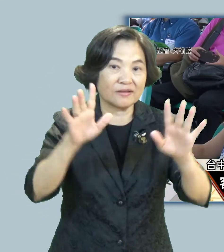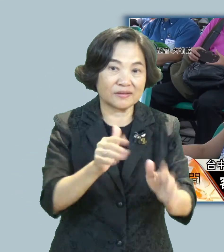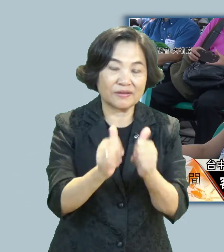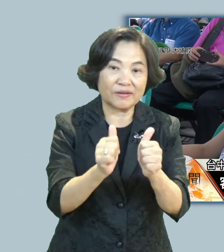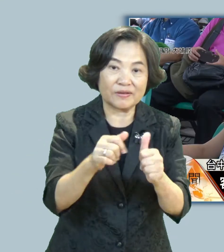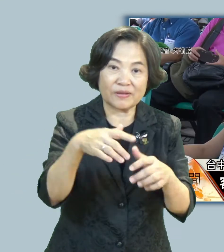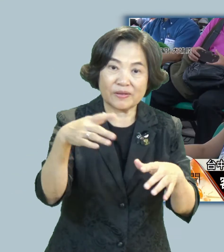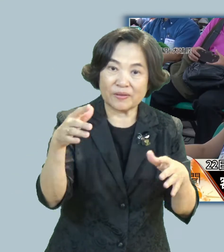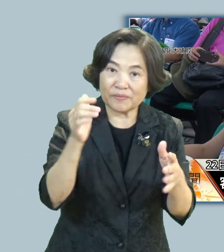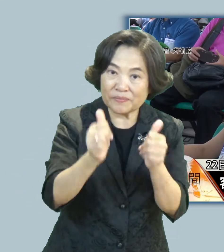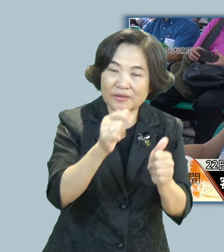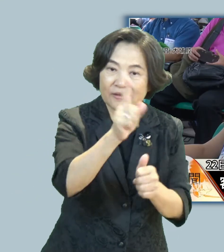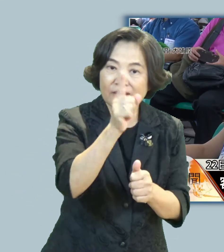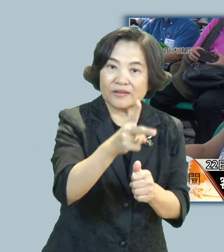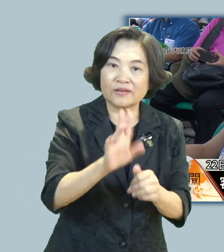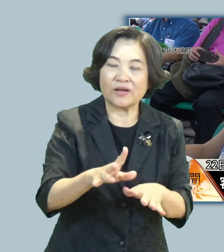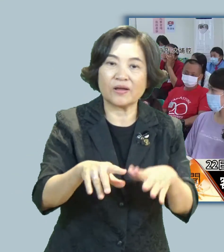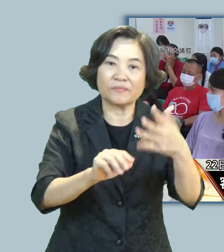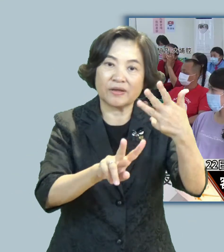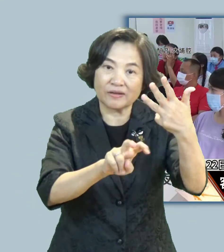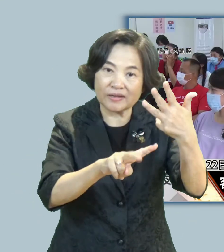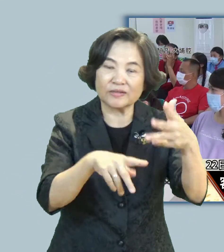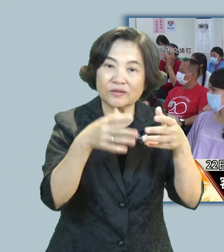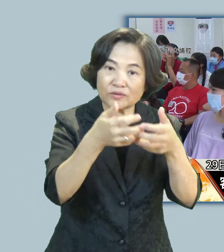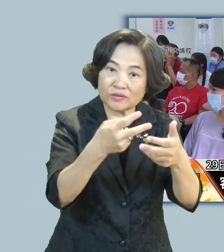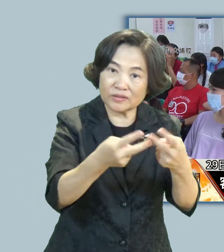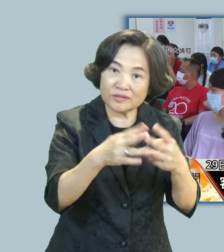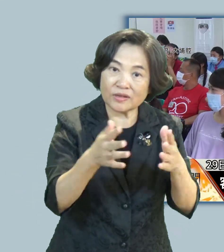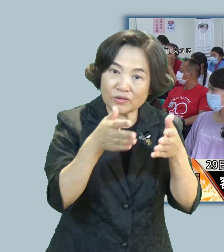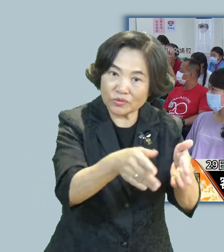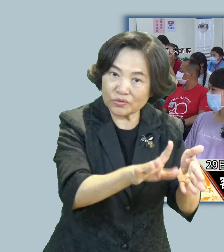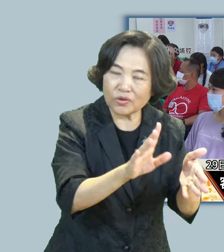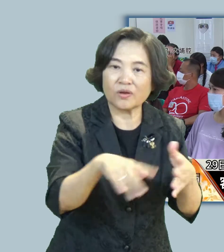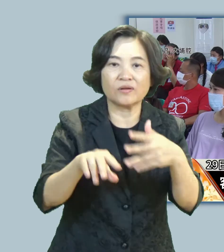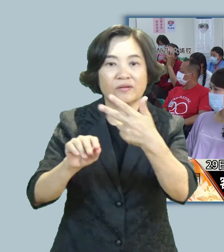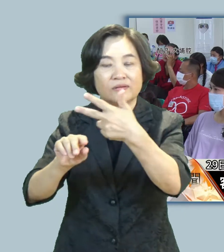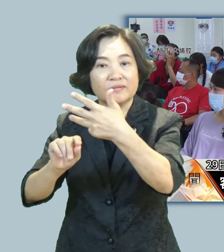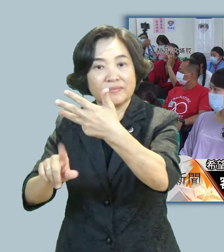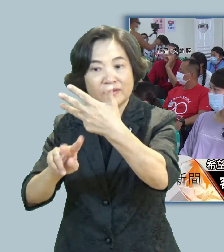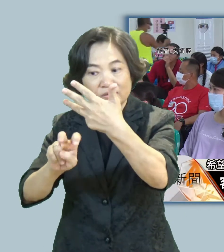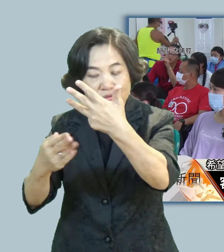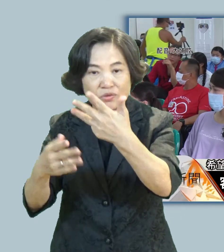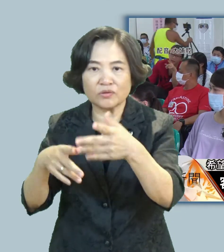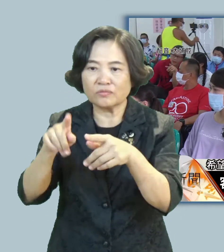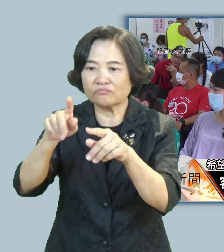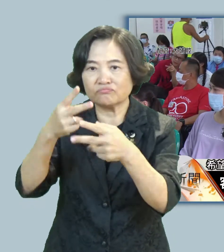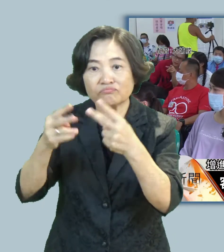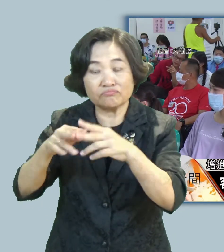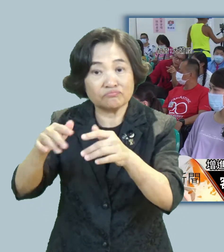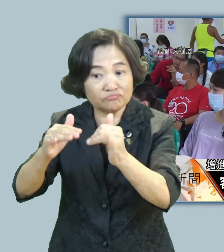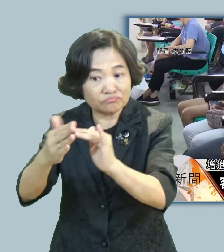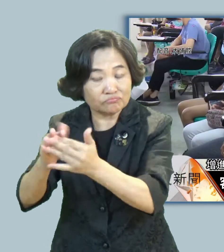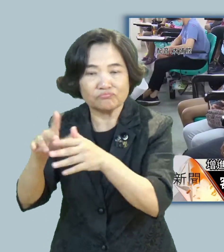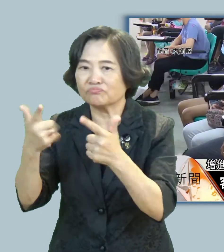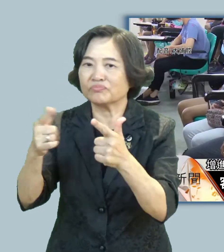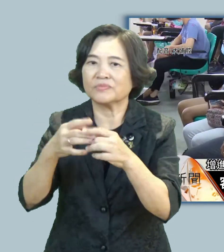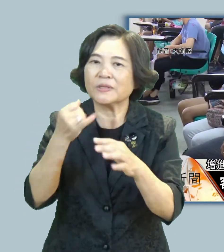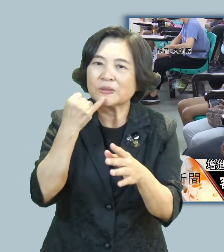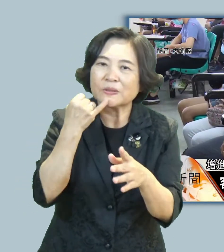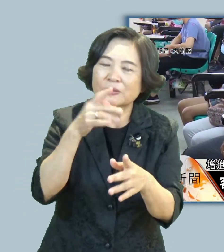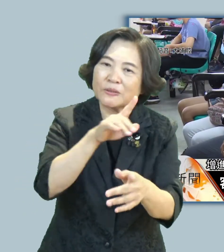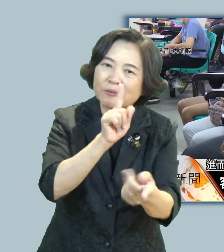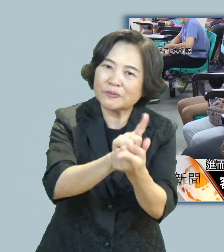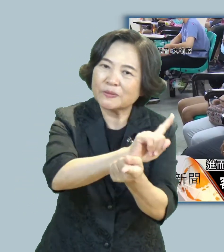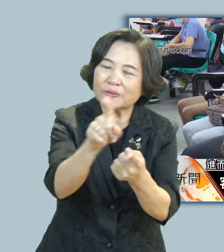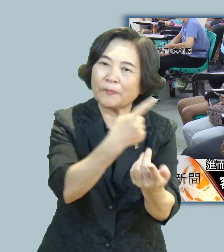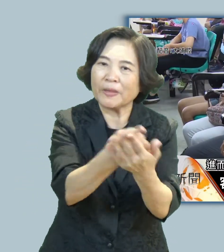总共有两场，一是依托客家充电发电器，一是叫系统飞客家器，希望透过发通加强亲自用客家嘅机